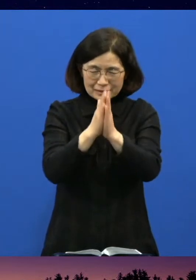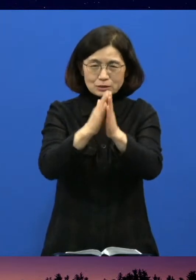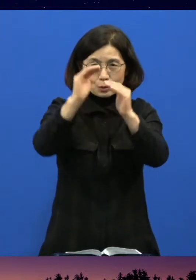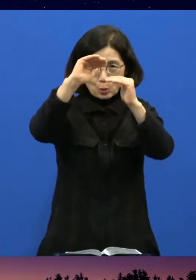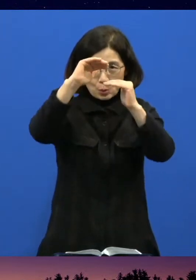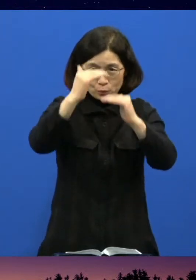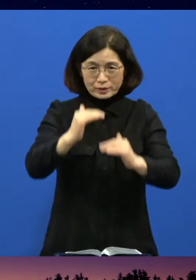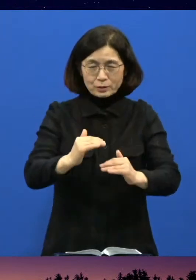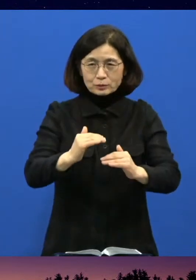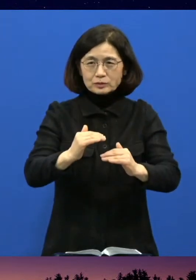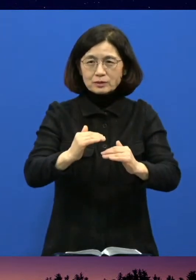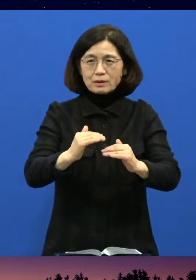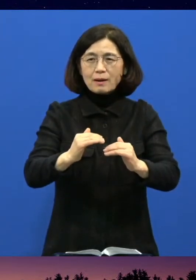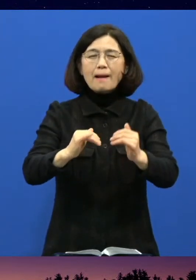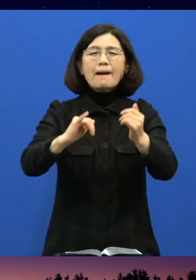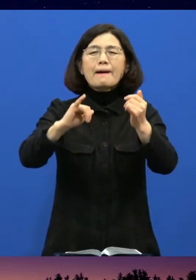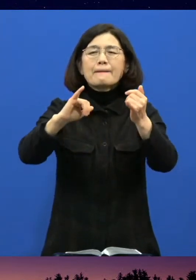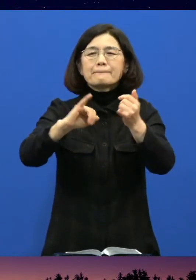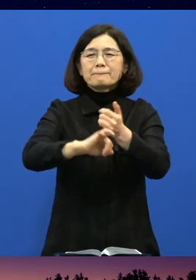들어주실 것입니다.